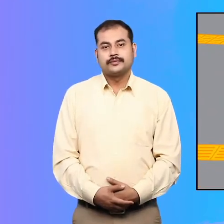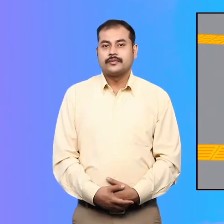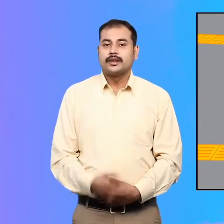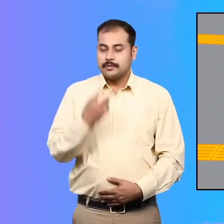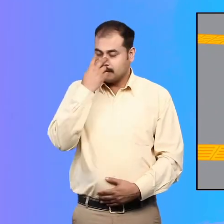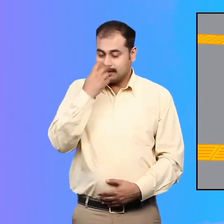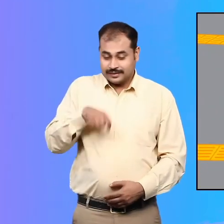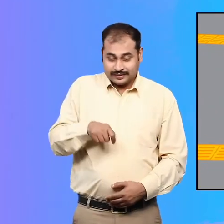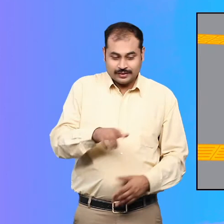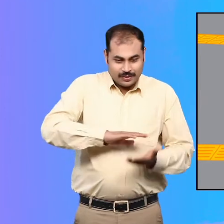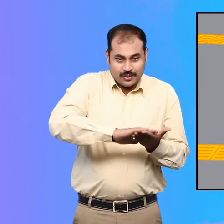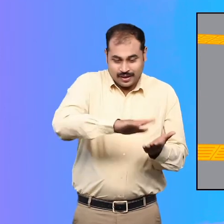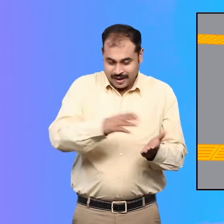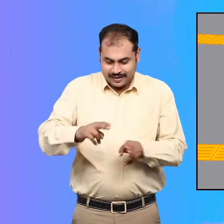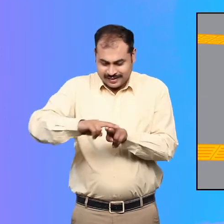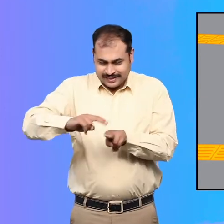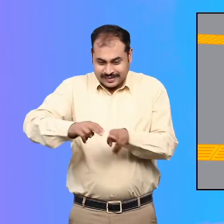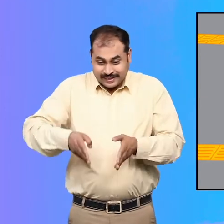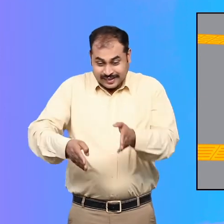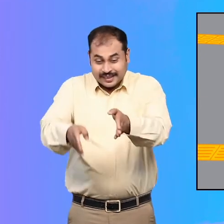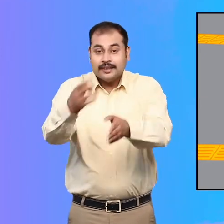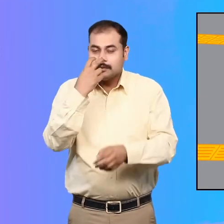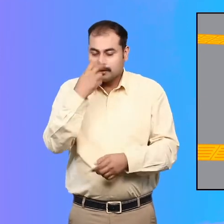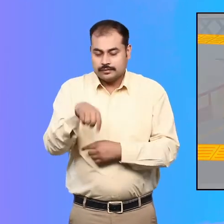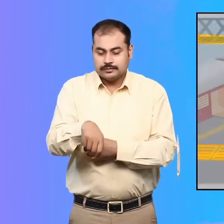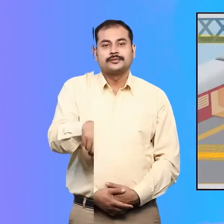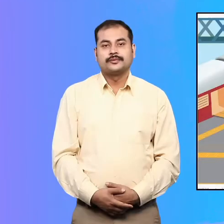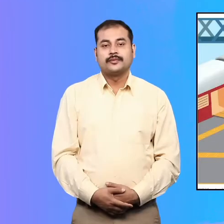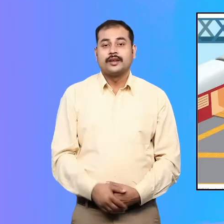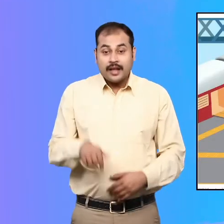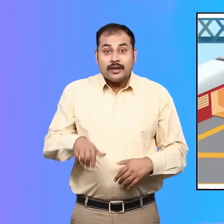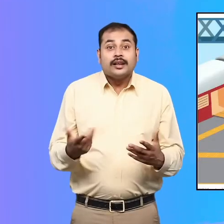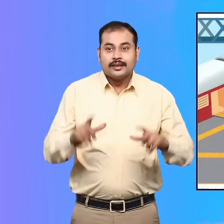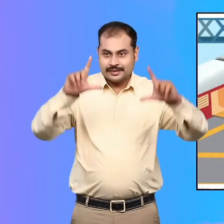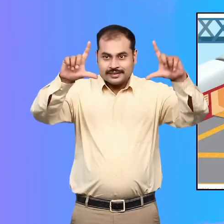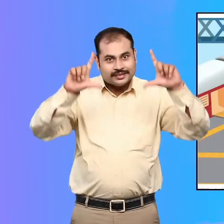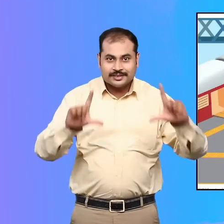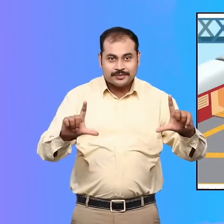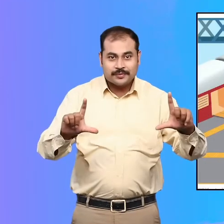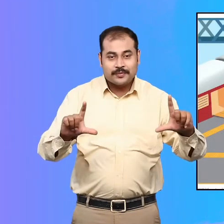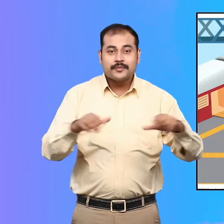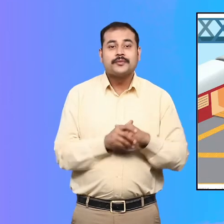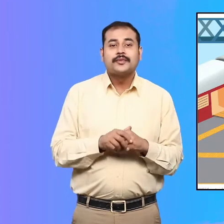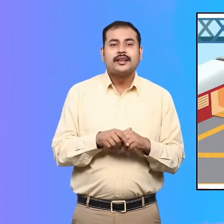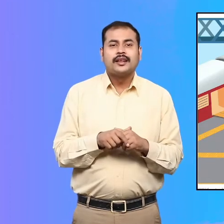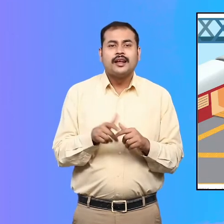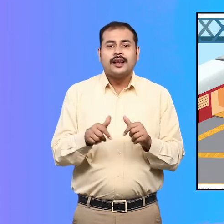रास्ता दिखाने के लिए टाइल पर विकलांग लोगों के लिए रेलवे स्टेशन को